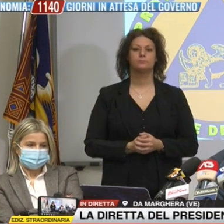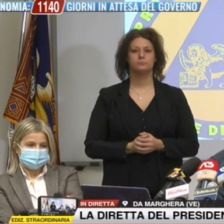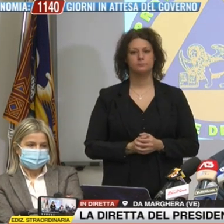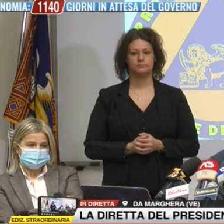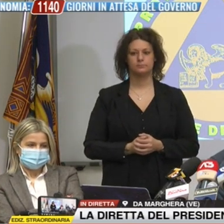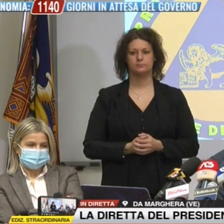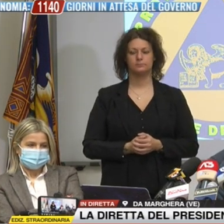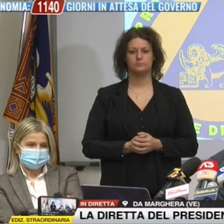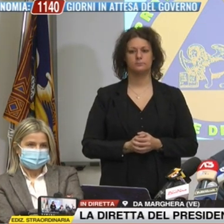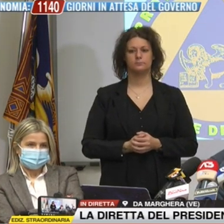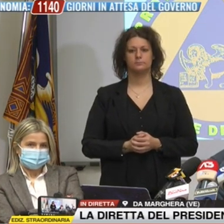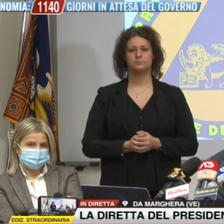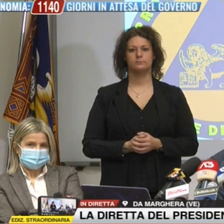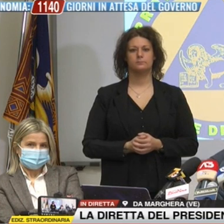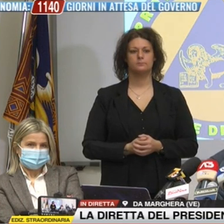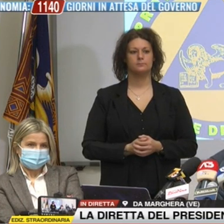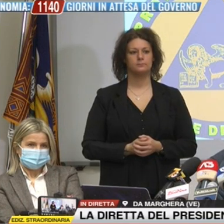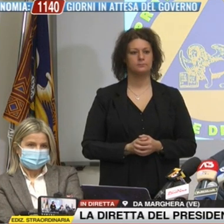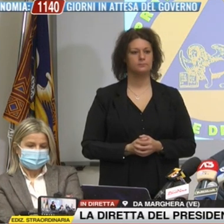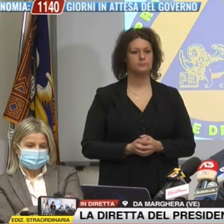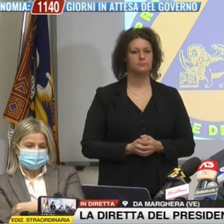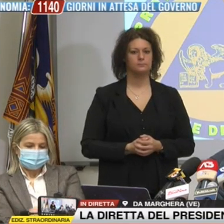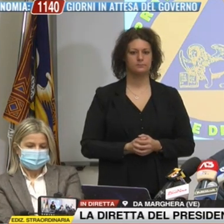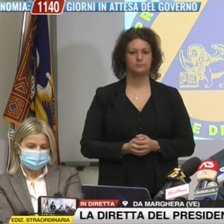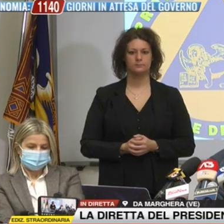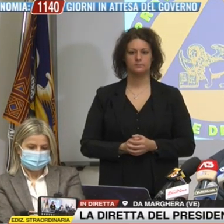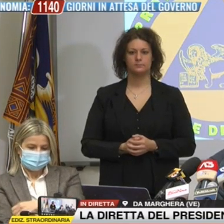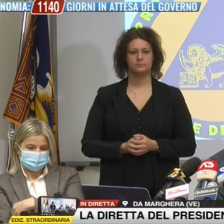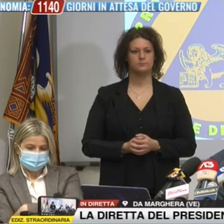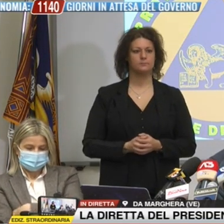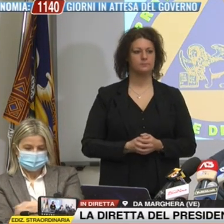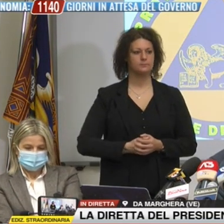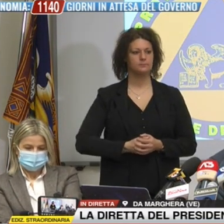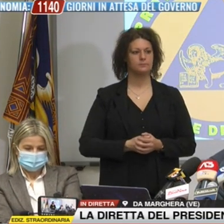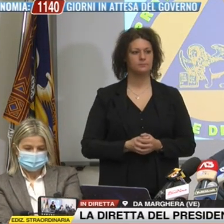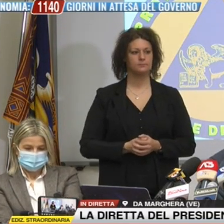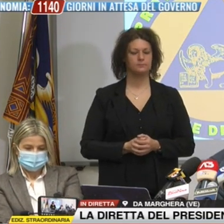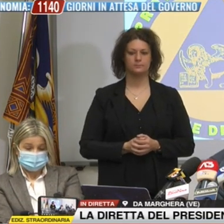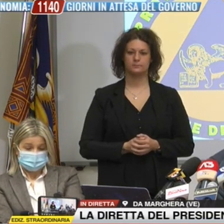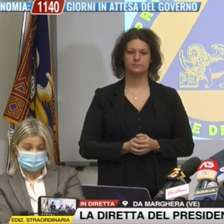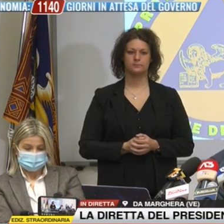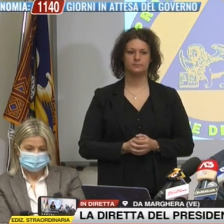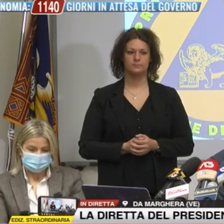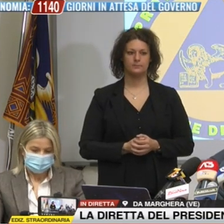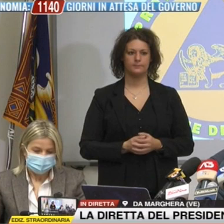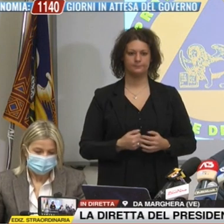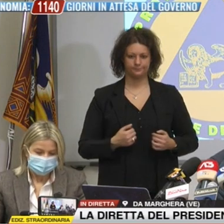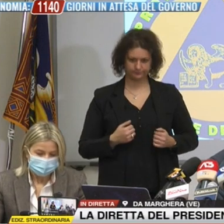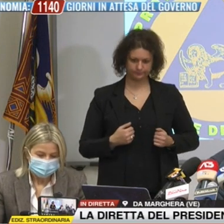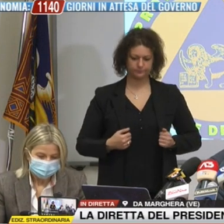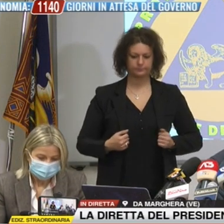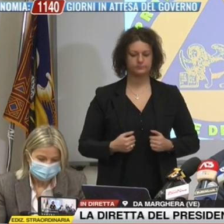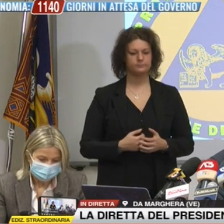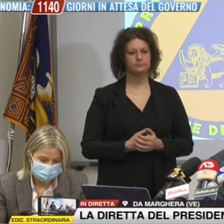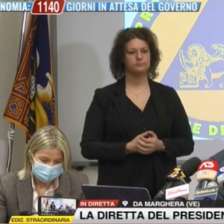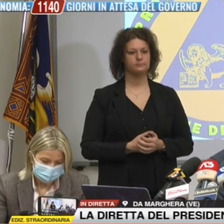Allora, ho visto le mani Moscati, Nicolussi, Pederiva. Sì, tutti. Tutti. Allora vi metto in